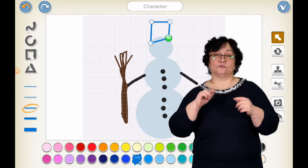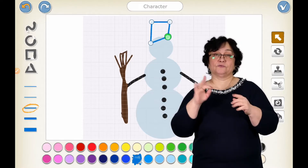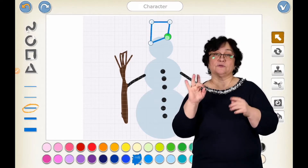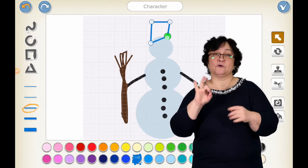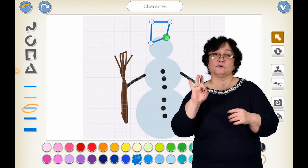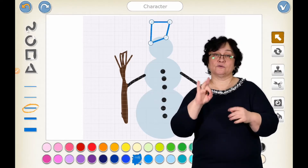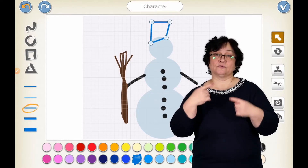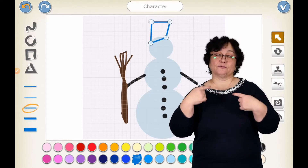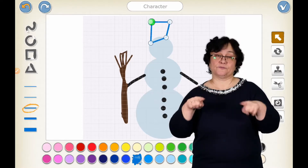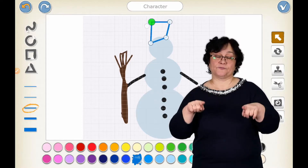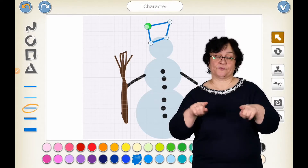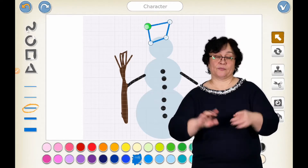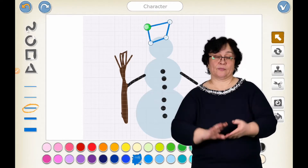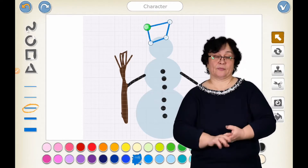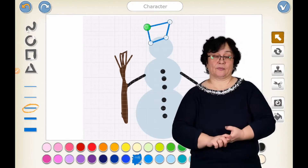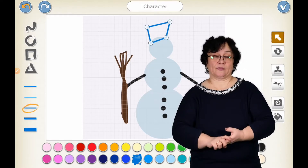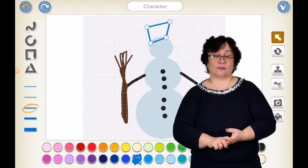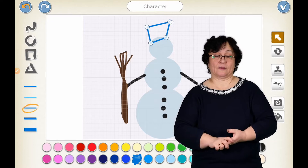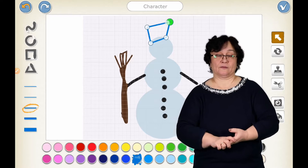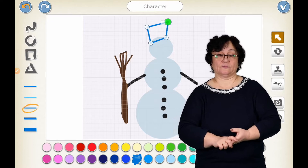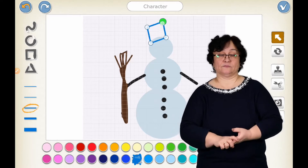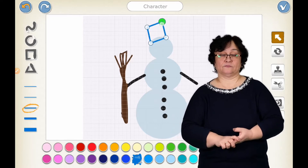його.